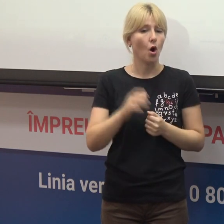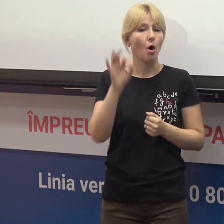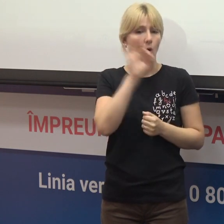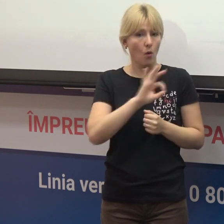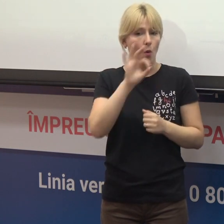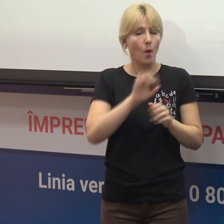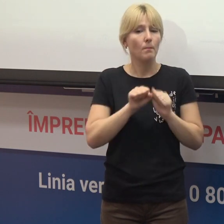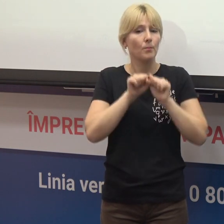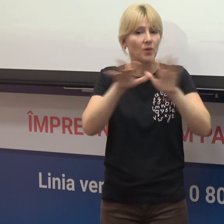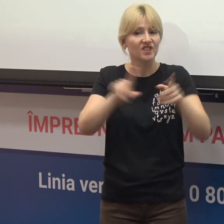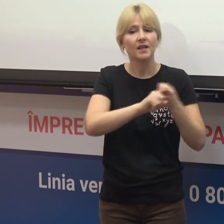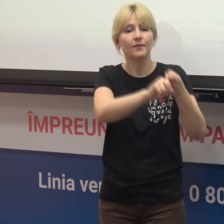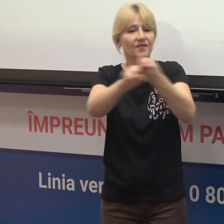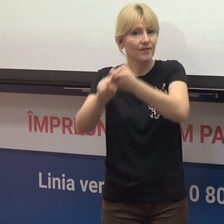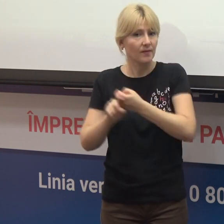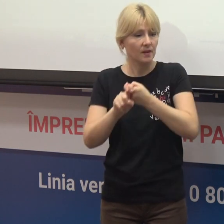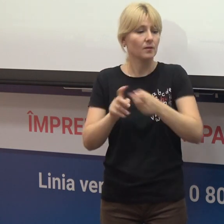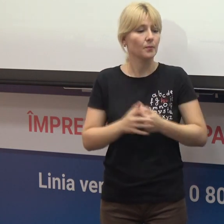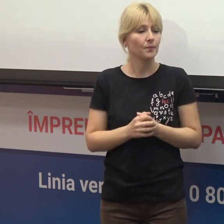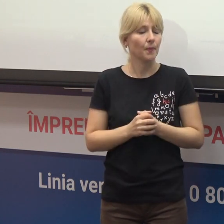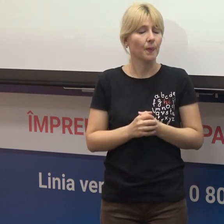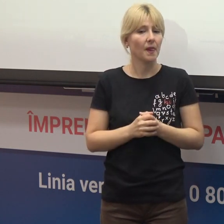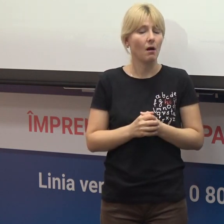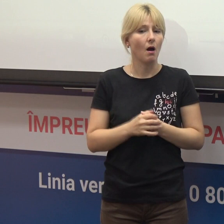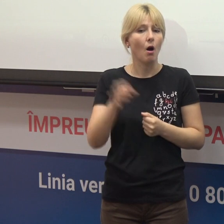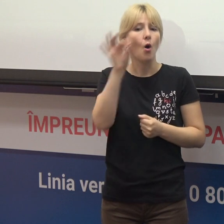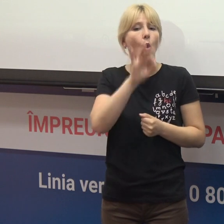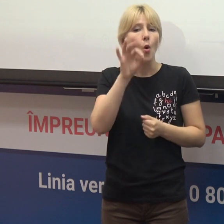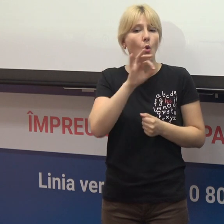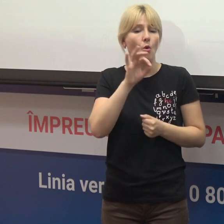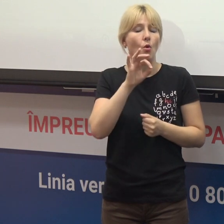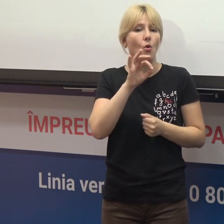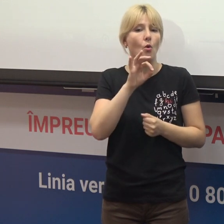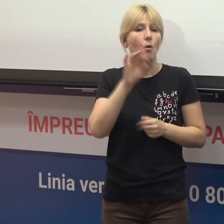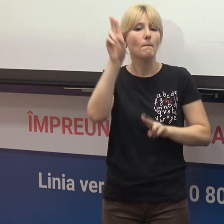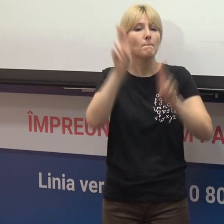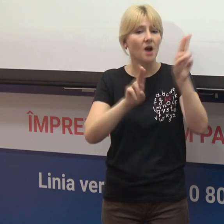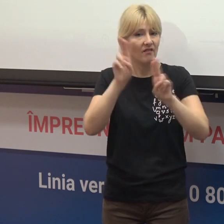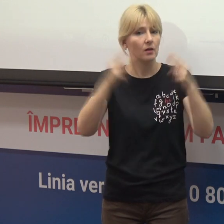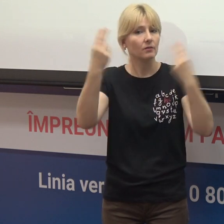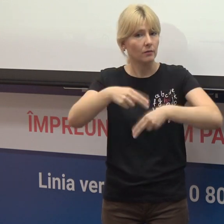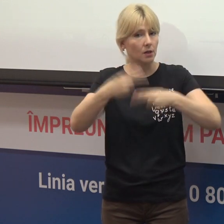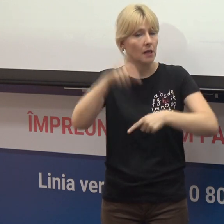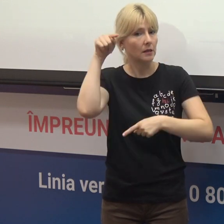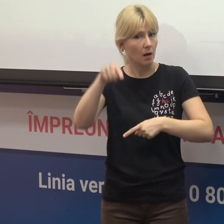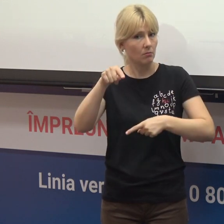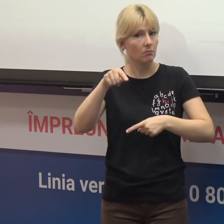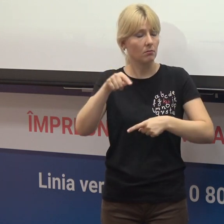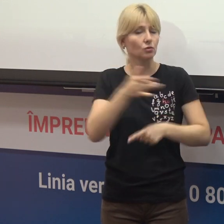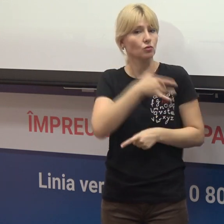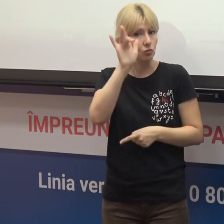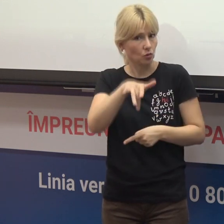răspândirea infecției, sunt axate sau se referă în linii mari la regulile de trecere a frontierei de stat,